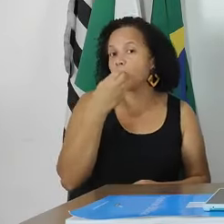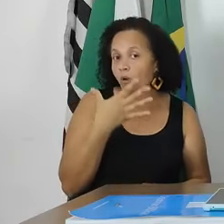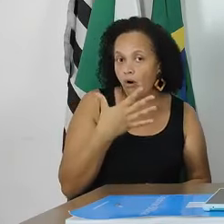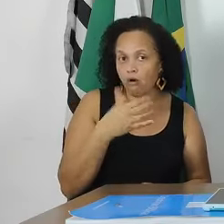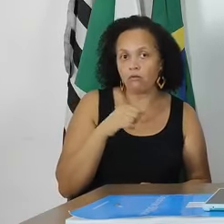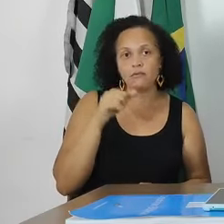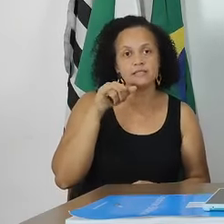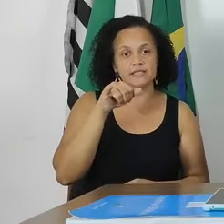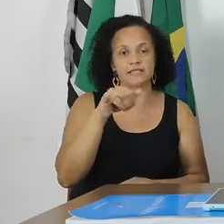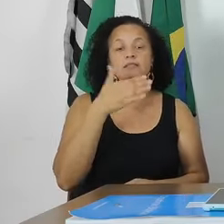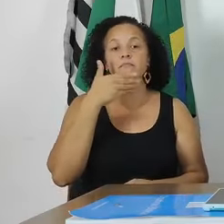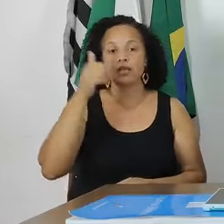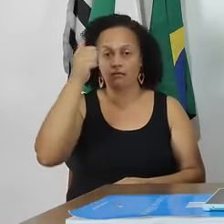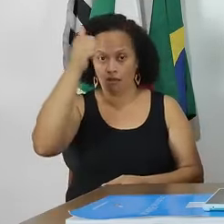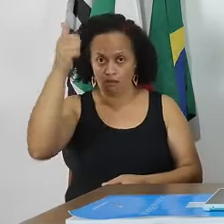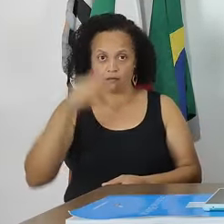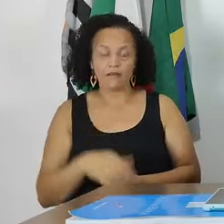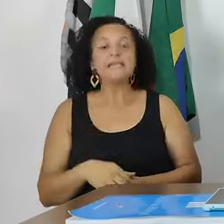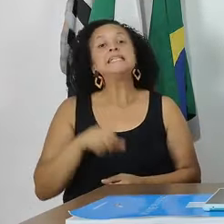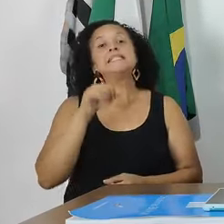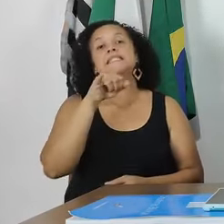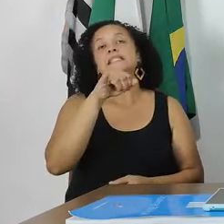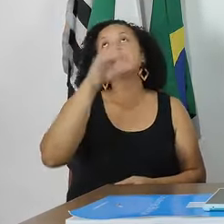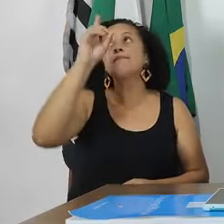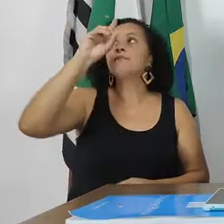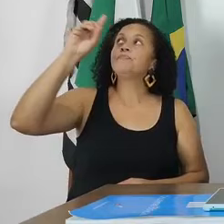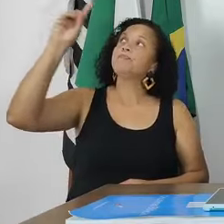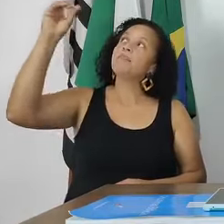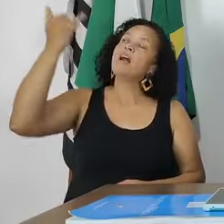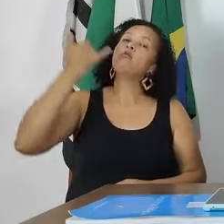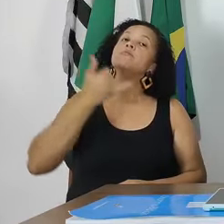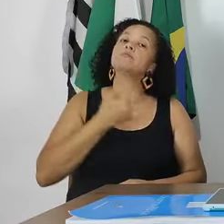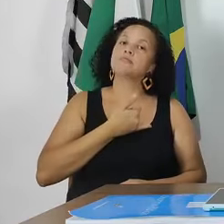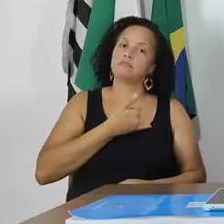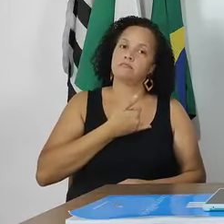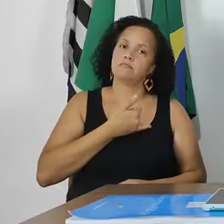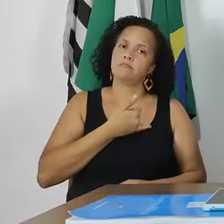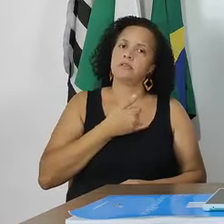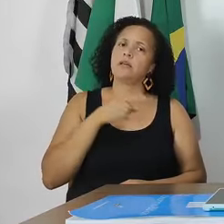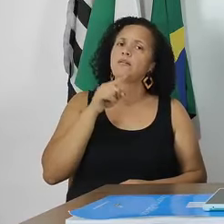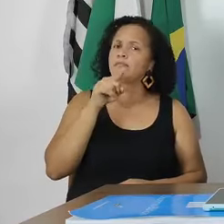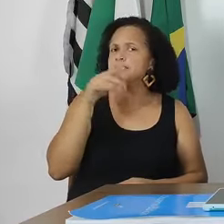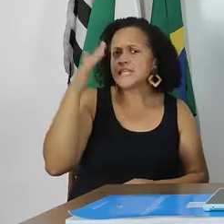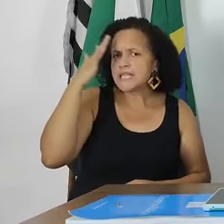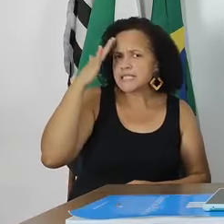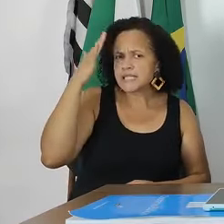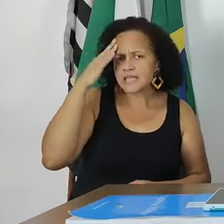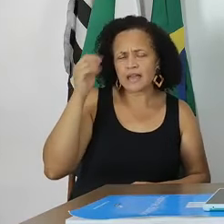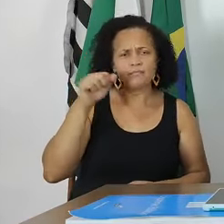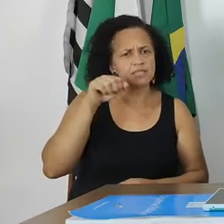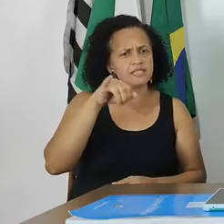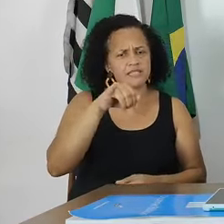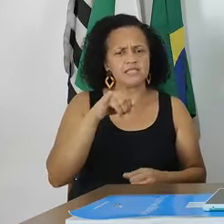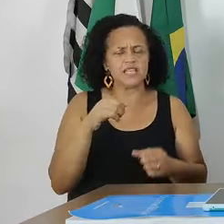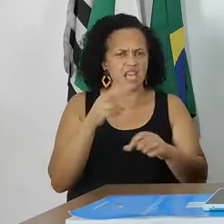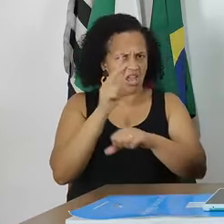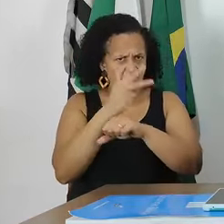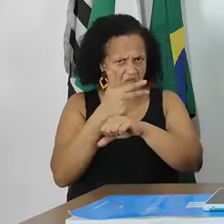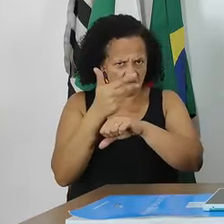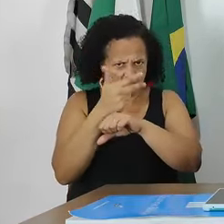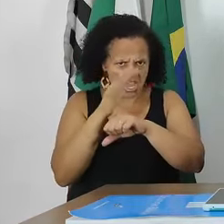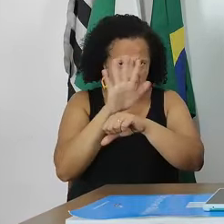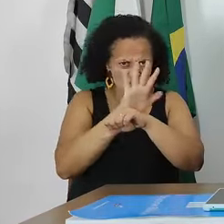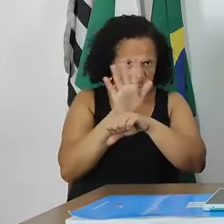mim, foi buscar de Deus no secreto para ver se isso é verdade, o que aquela pregação está falando?